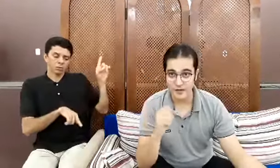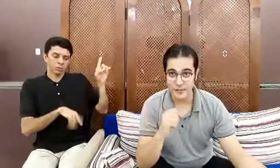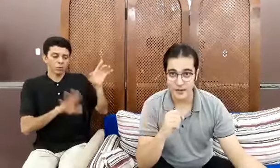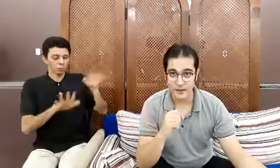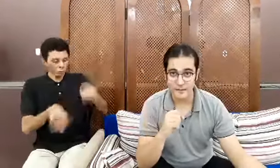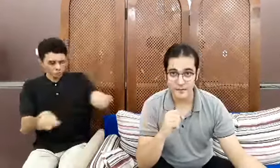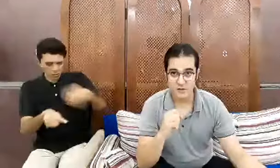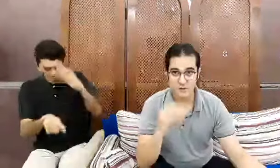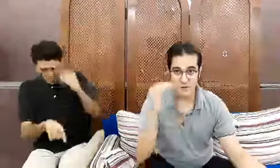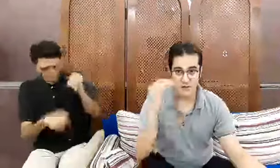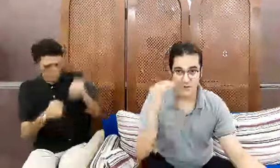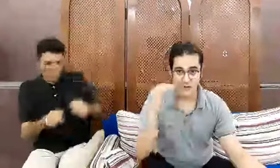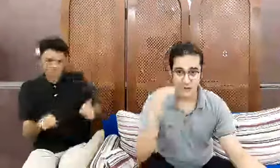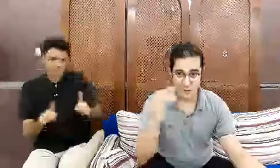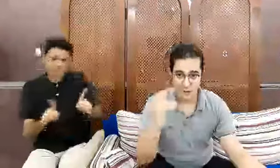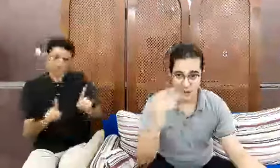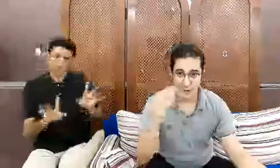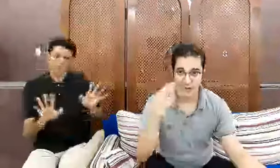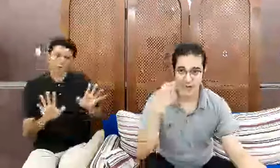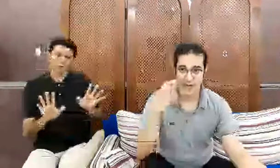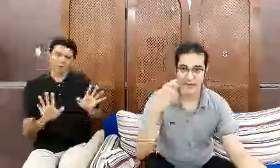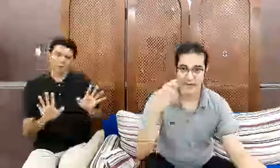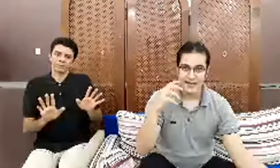vocês saber. Jesus